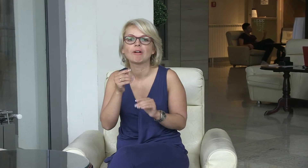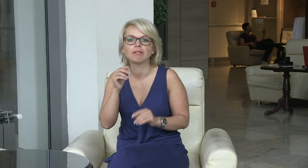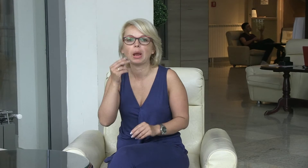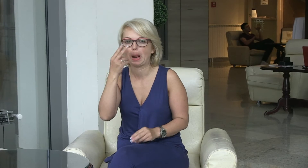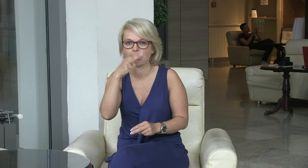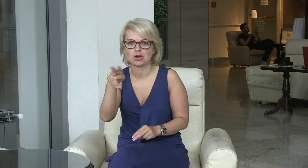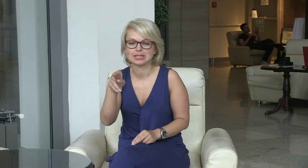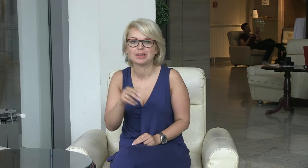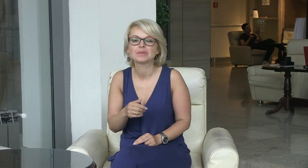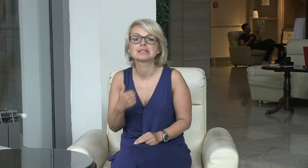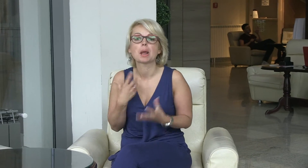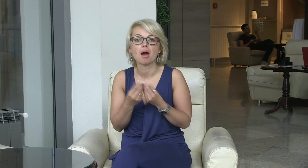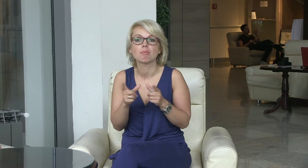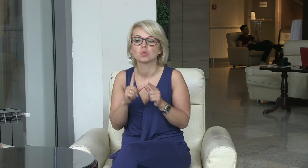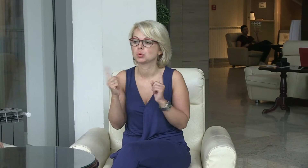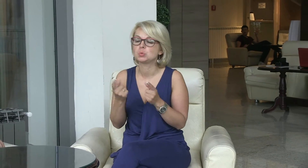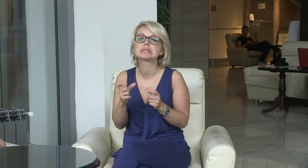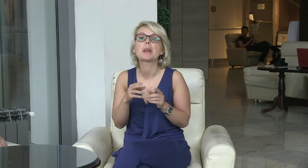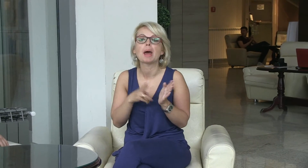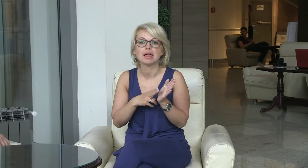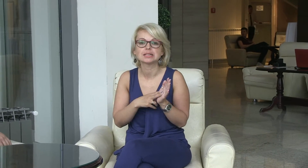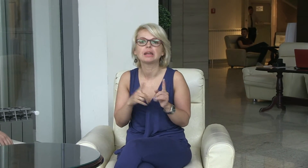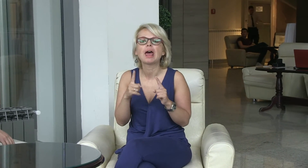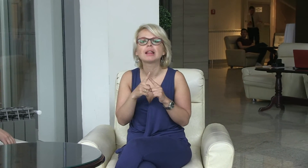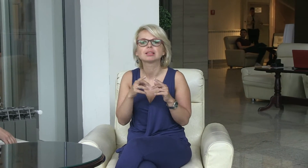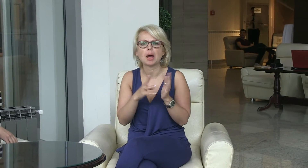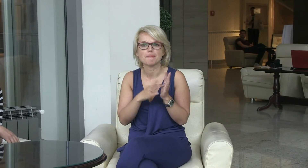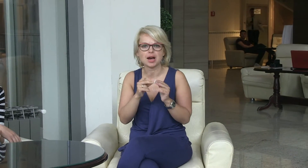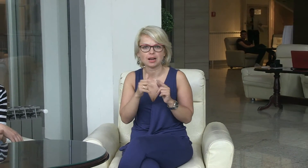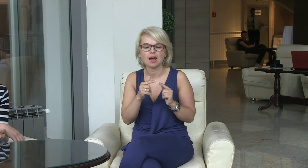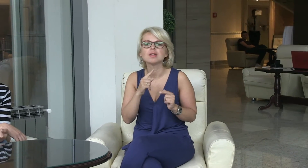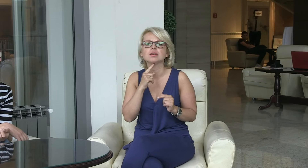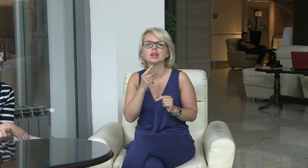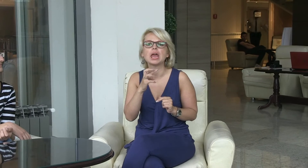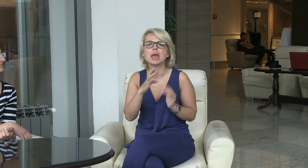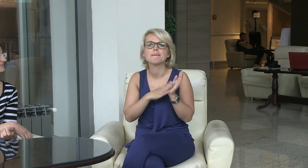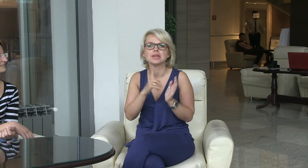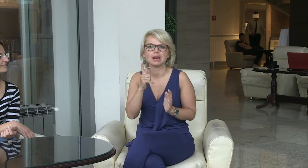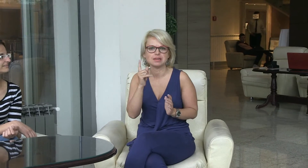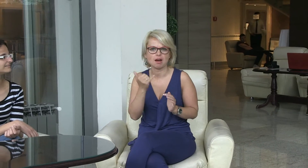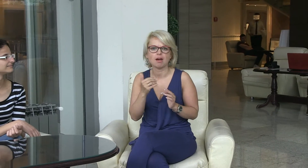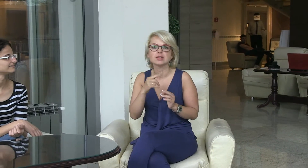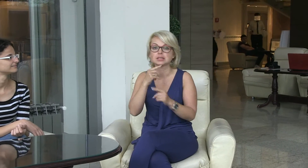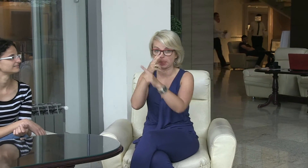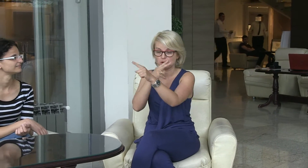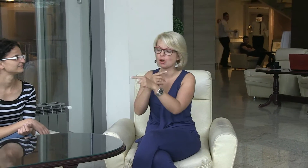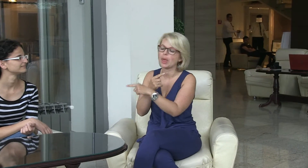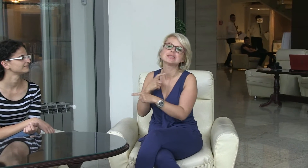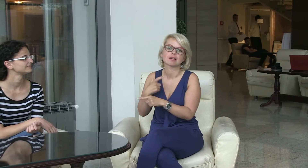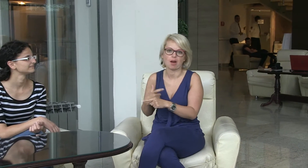Dobar dan, poštovani gledalci. Sa nama u studiju se nalaze Tamara i Emilija iz